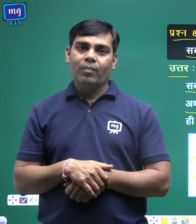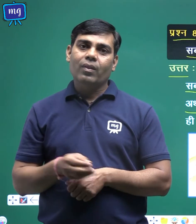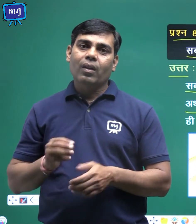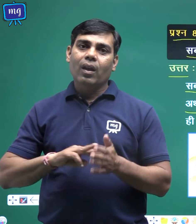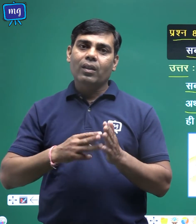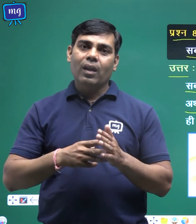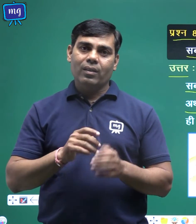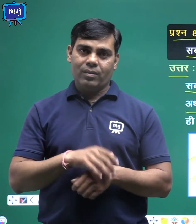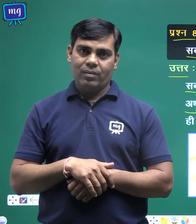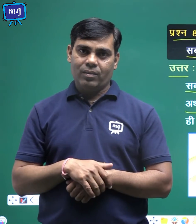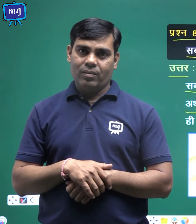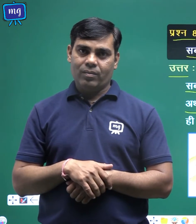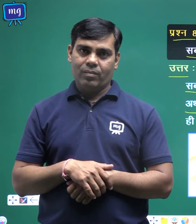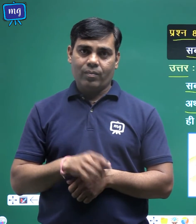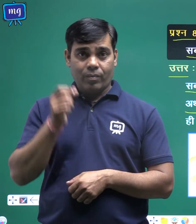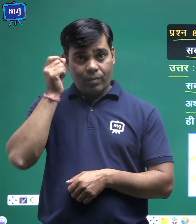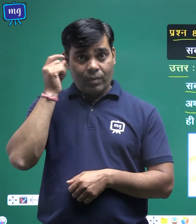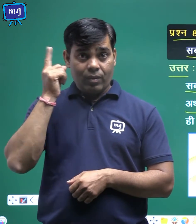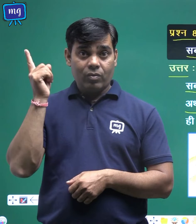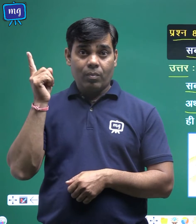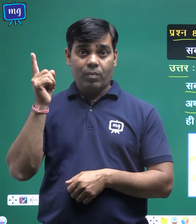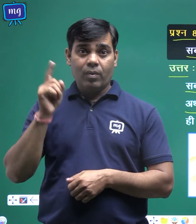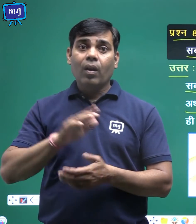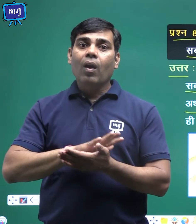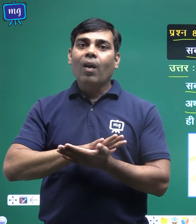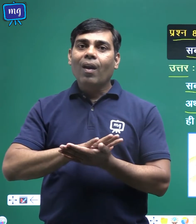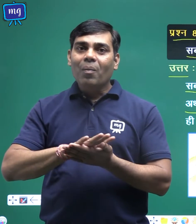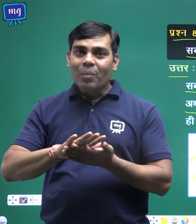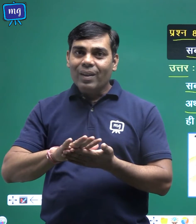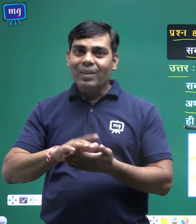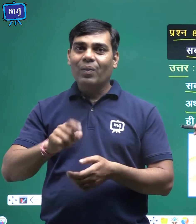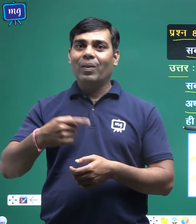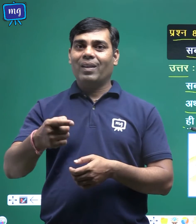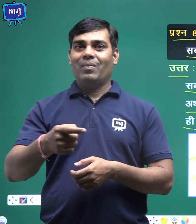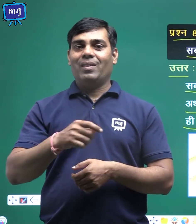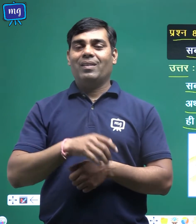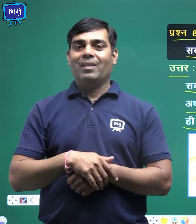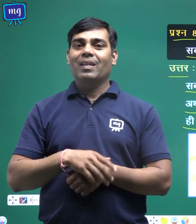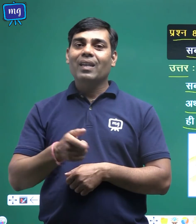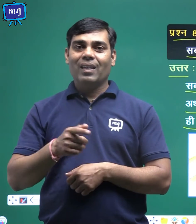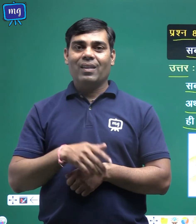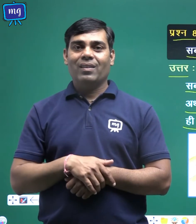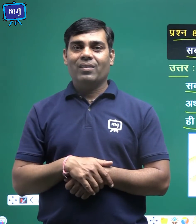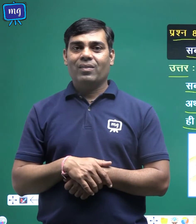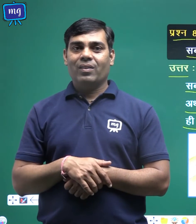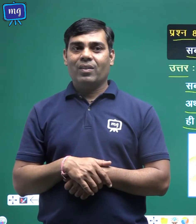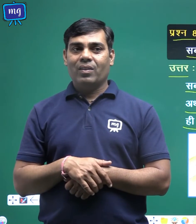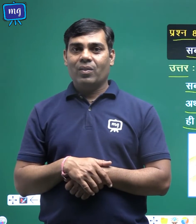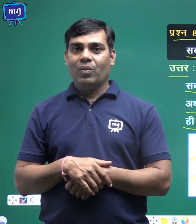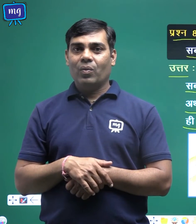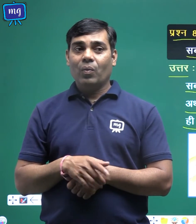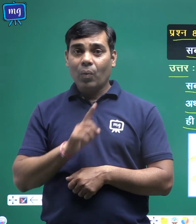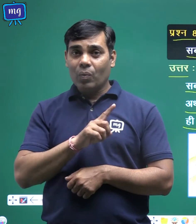अर्थात स्वप्न पूरा होने के बाद ही उसने यह